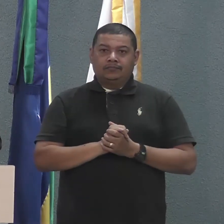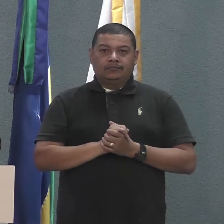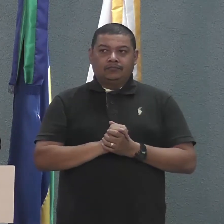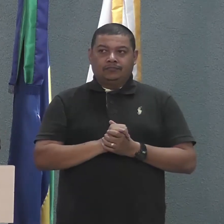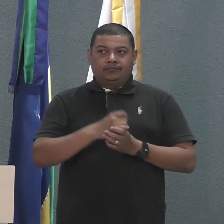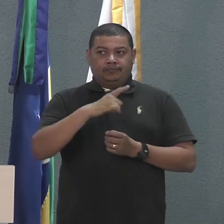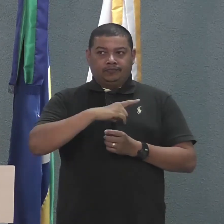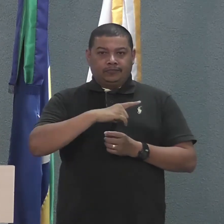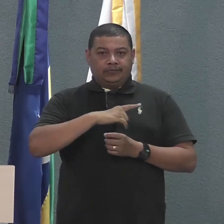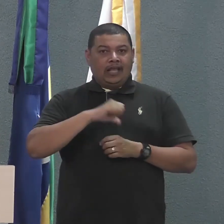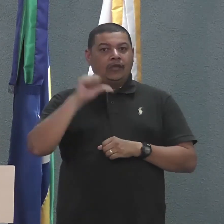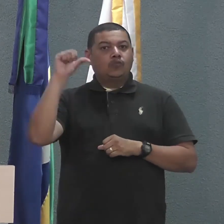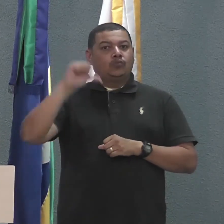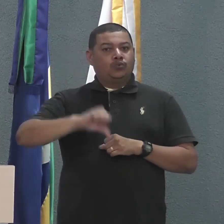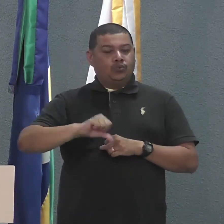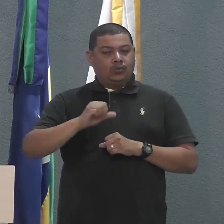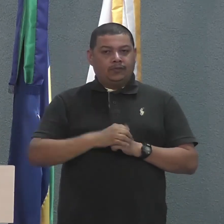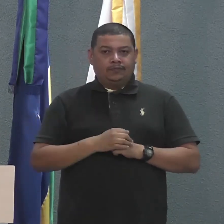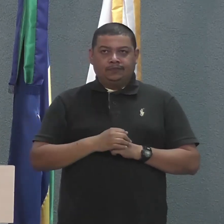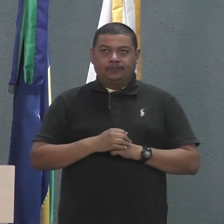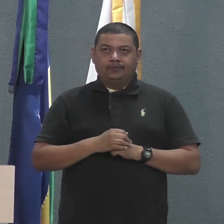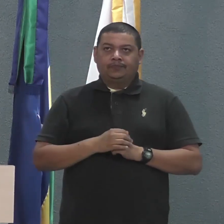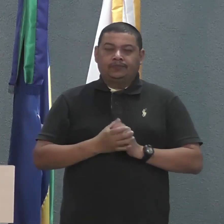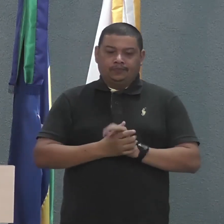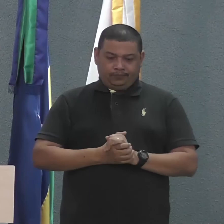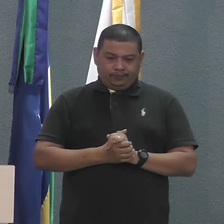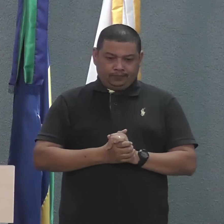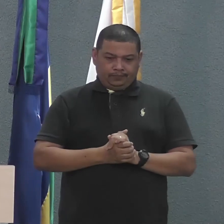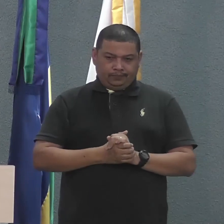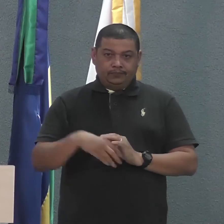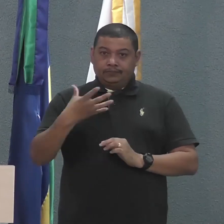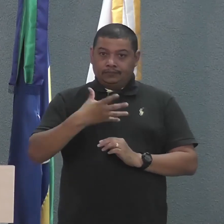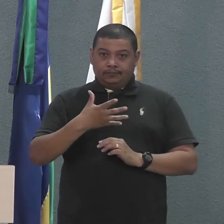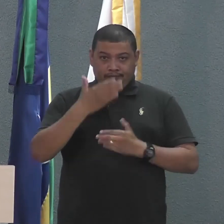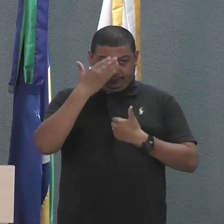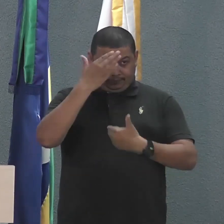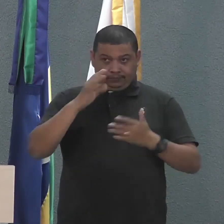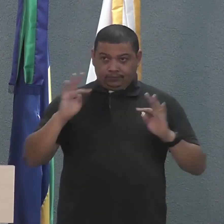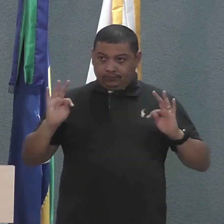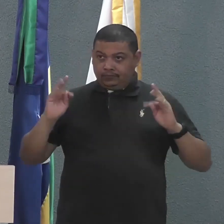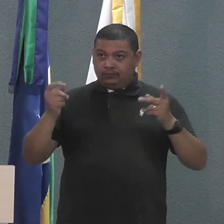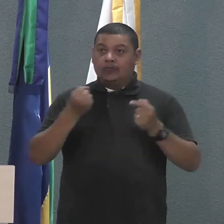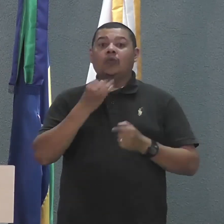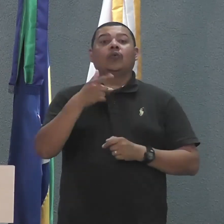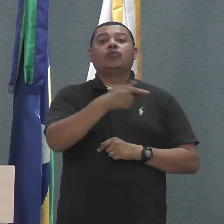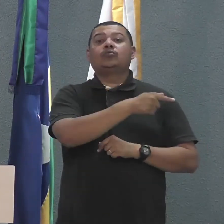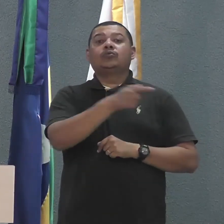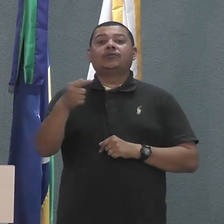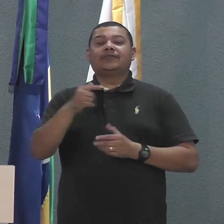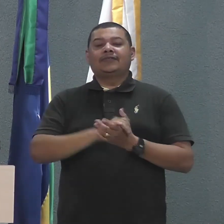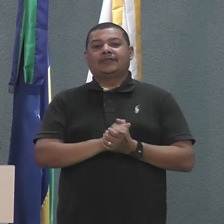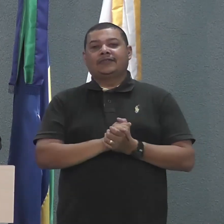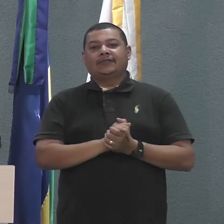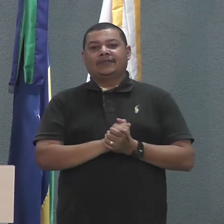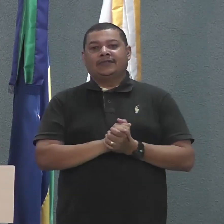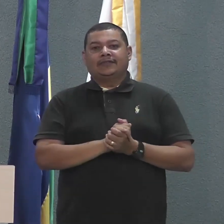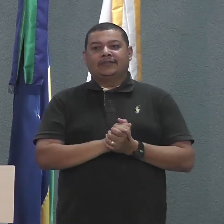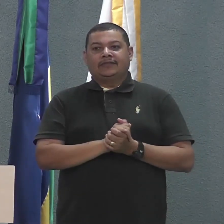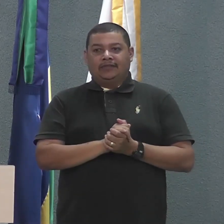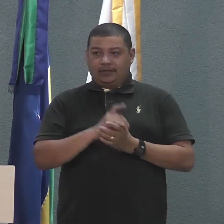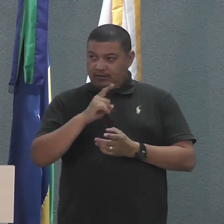dessa forma. No demais, queria aqui agradecer a todos, desejar uma boa semana, que